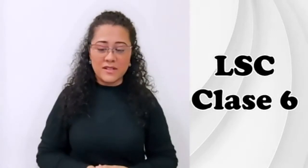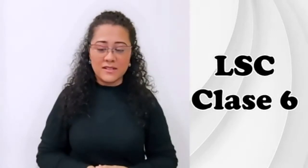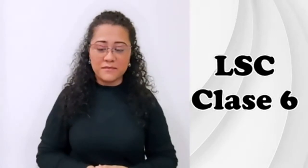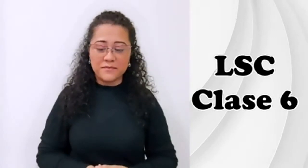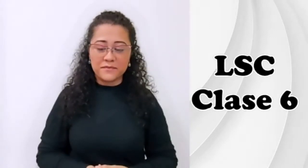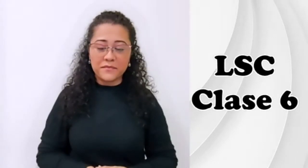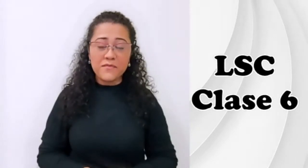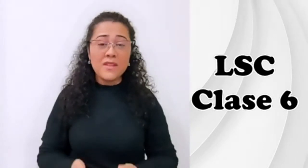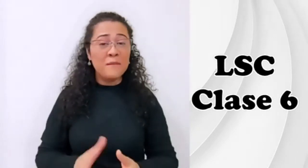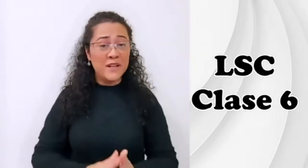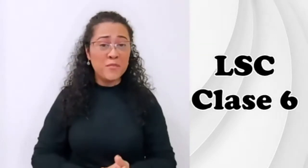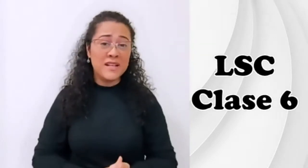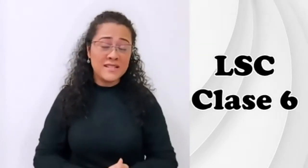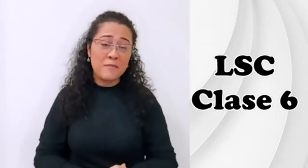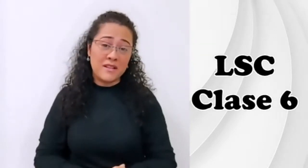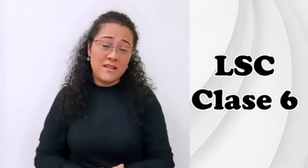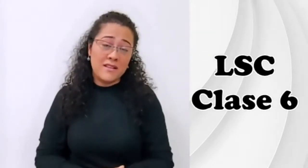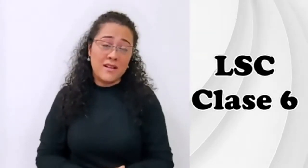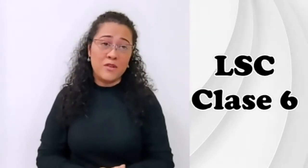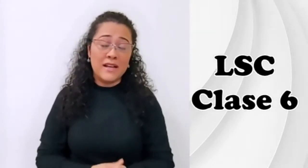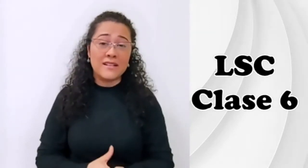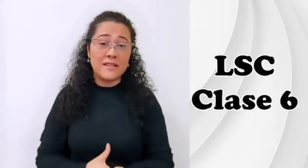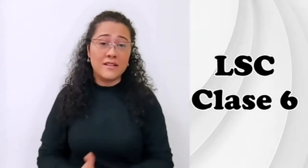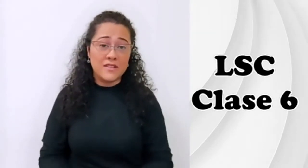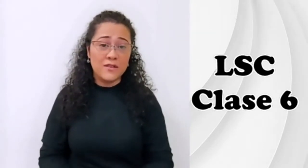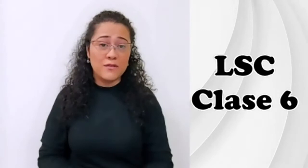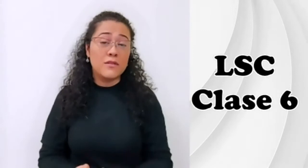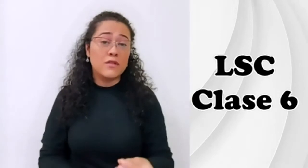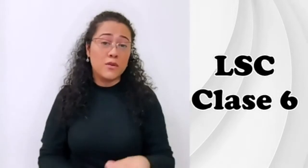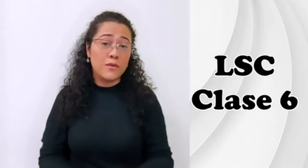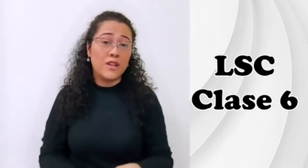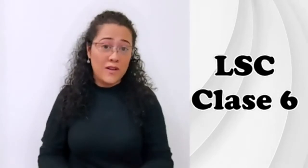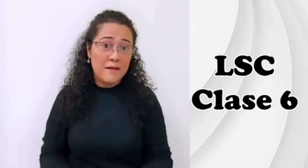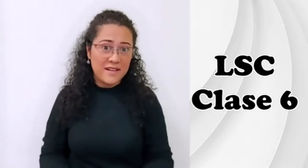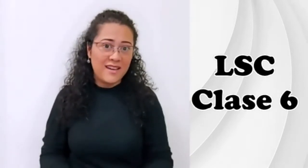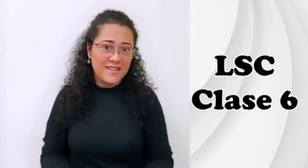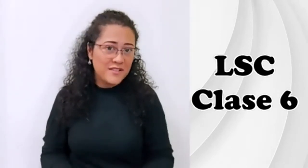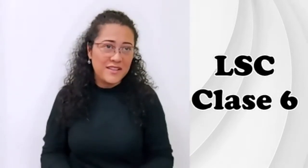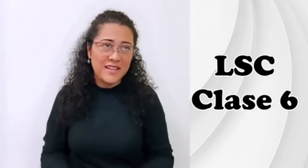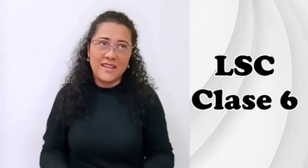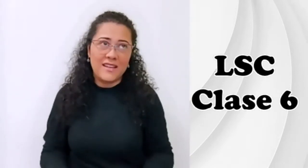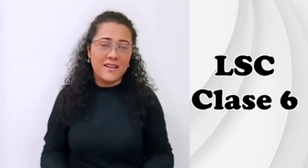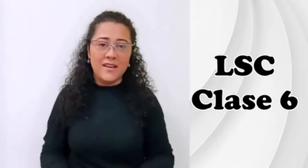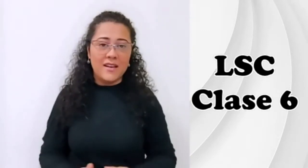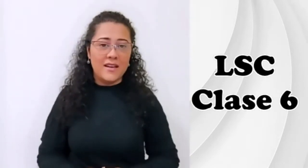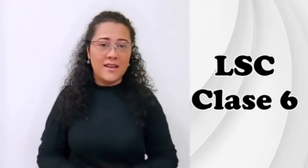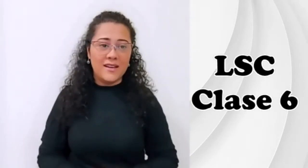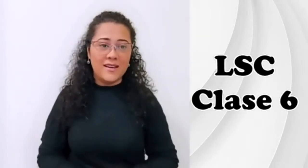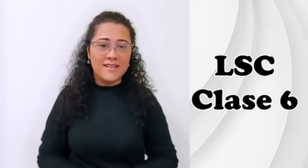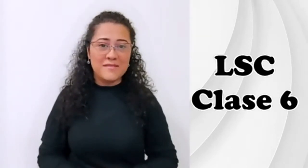cosas. Pero pues también tenemos la restricción, sobre todo en la predicación, de que